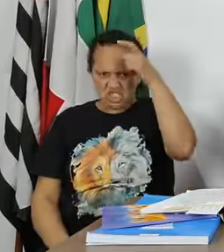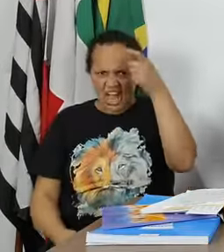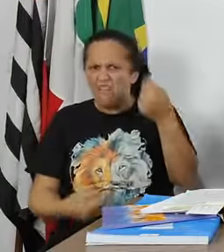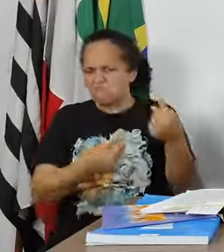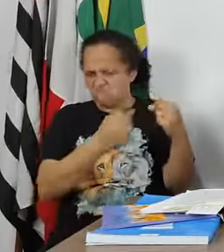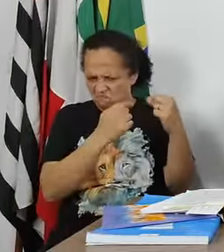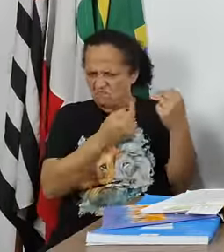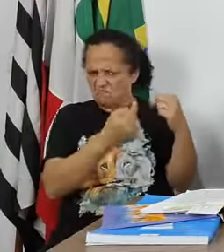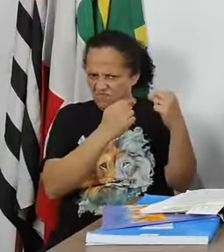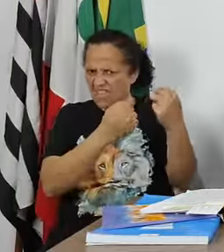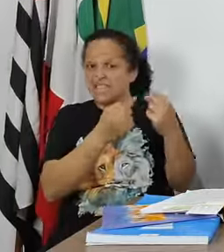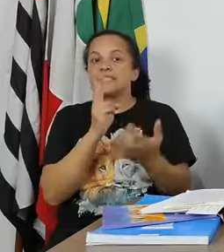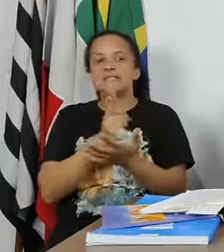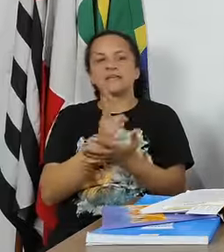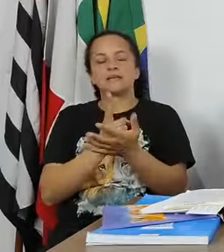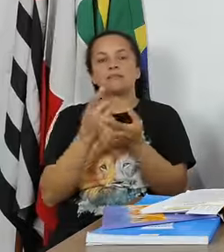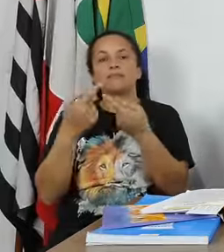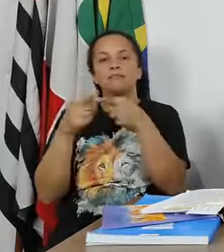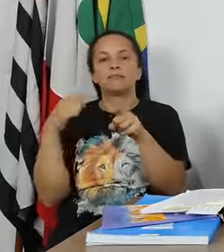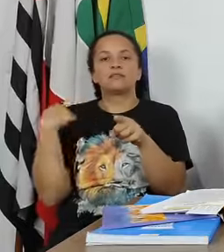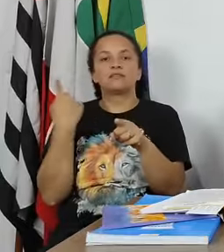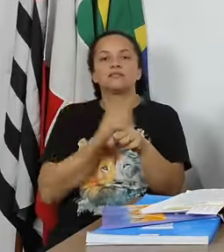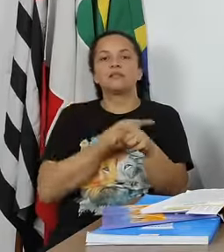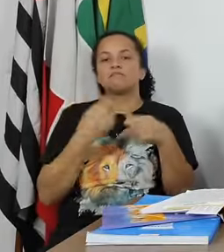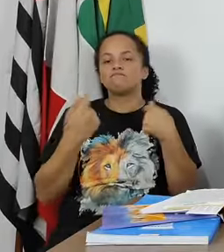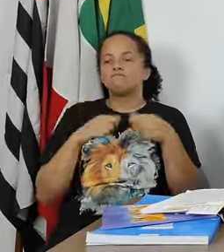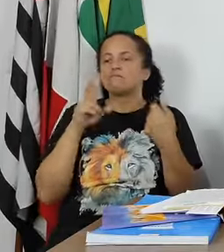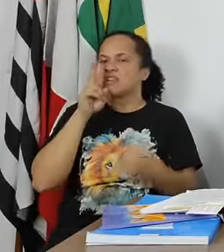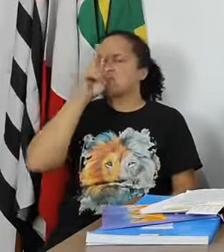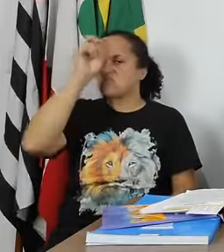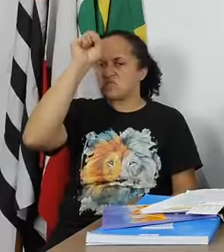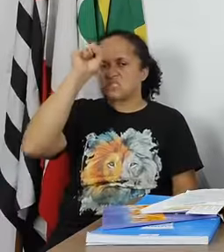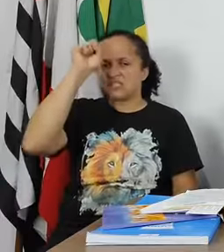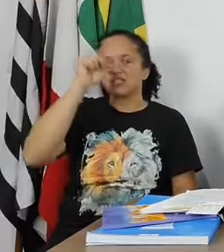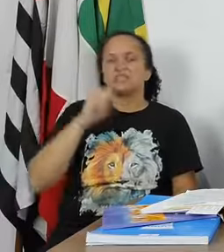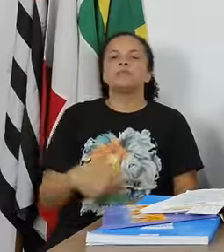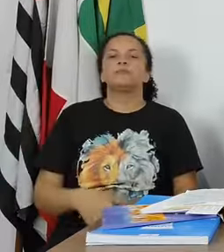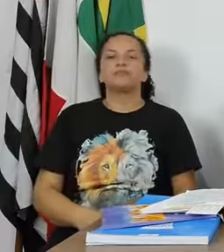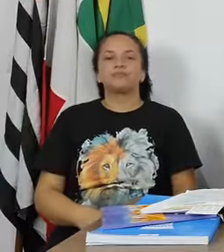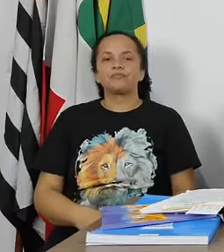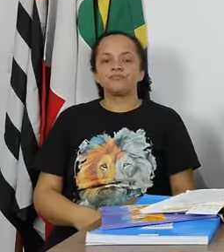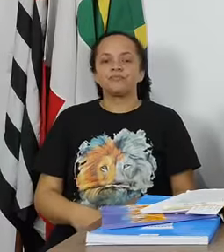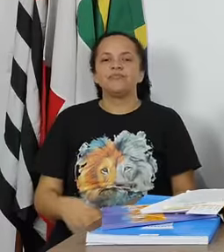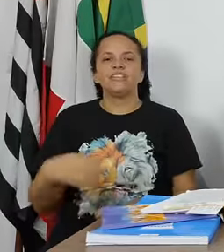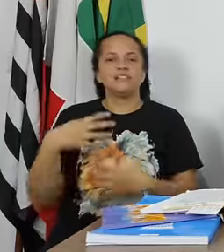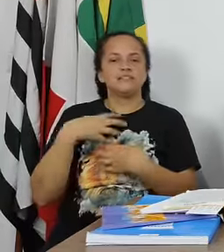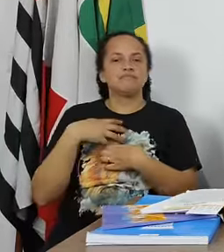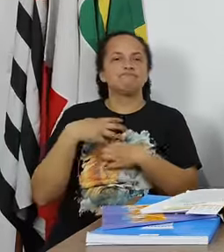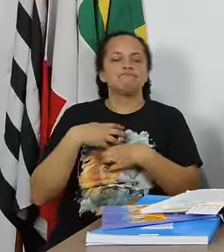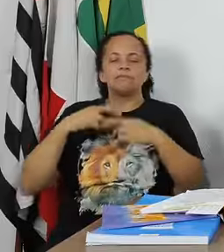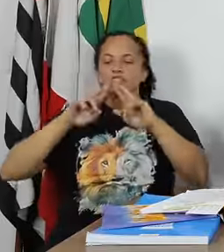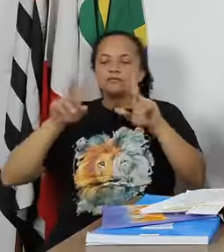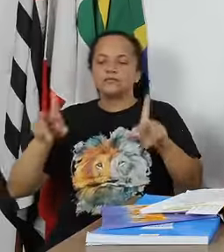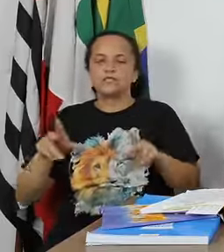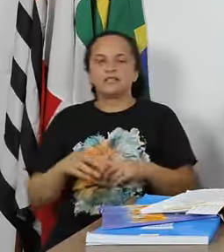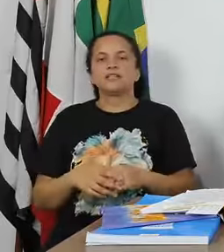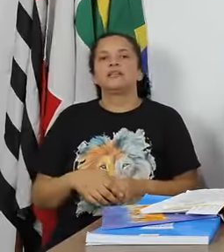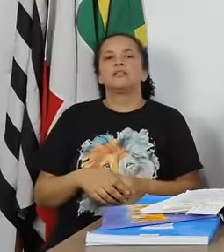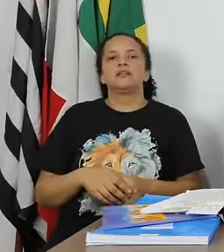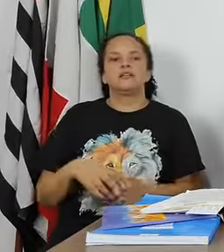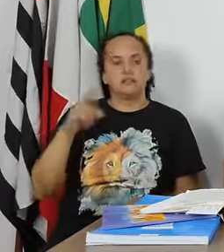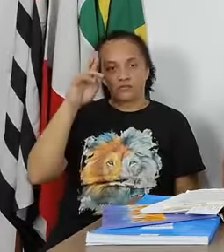fortalecer a nossa mente para rejeitar esses pensamentos. E assim ele não virar um sentimento para posteriormente virar uma ação. É assim que trabalha,